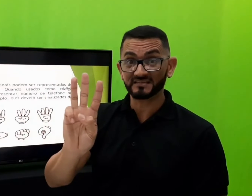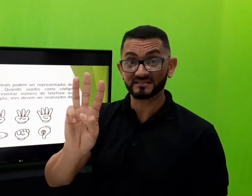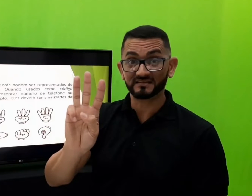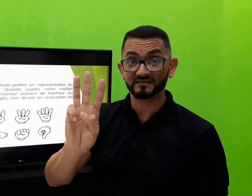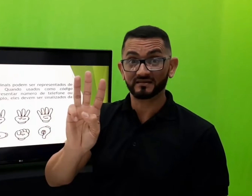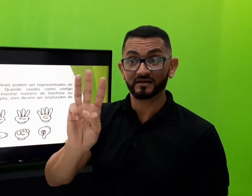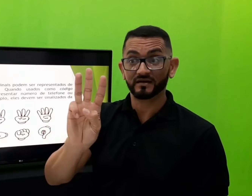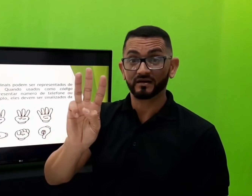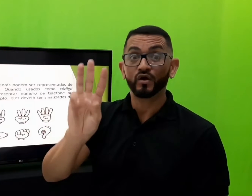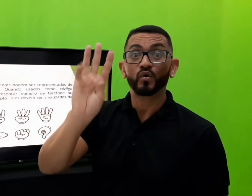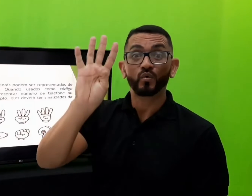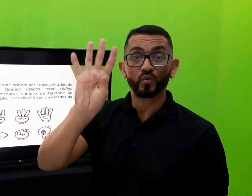23,